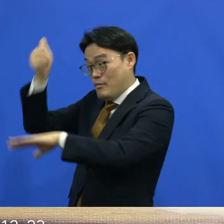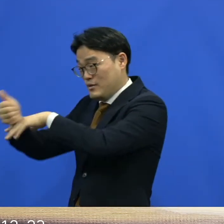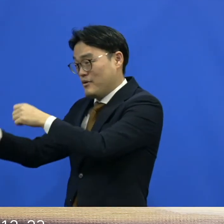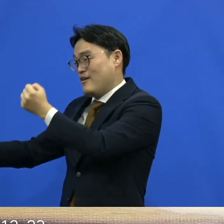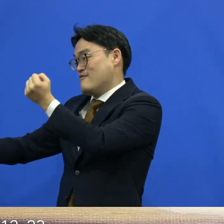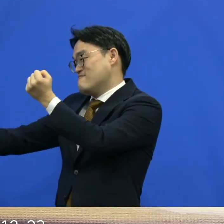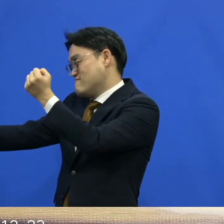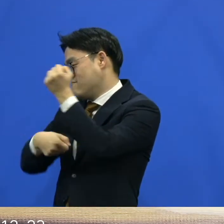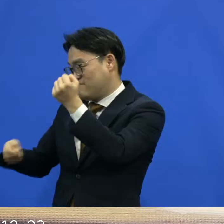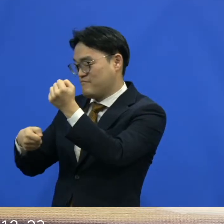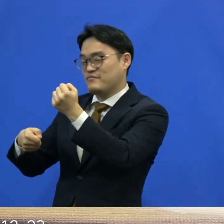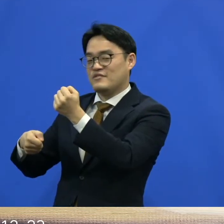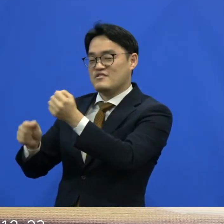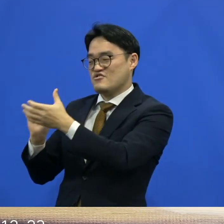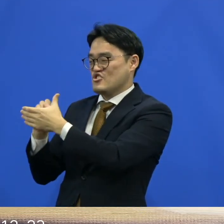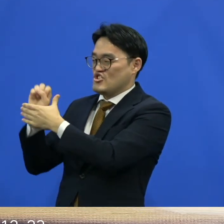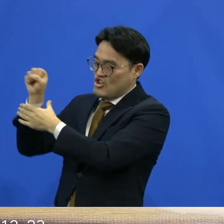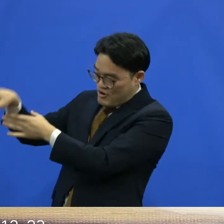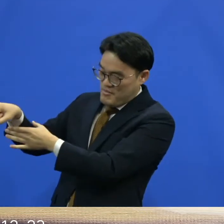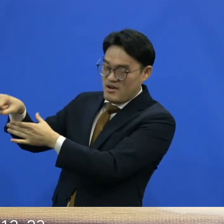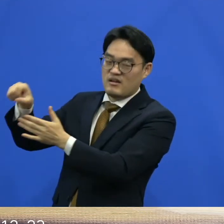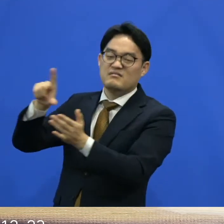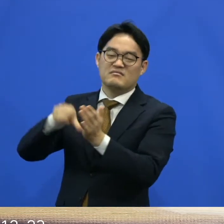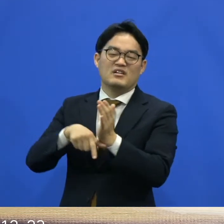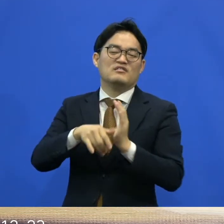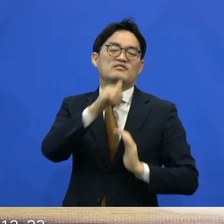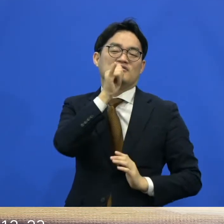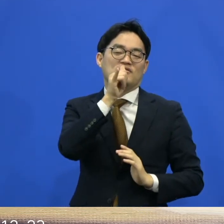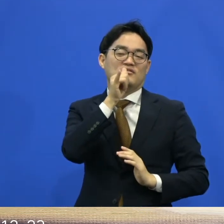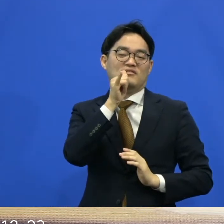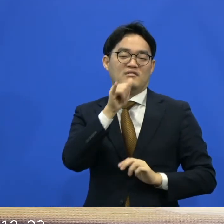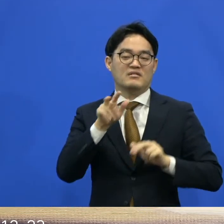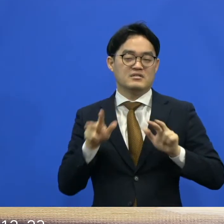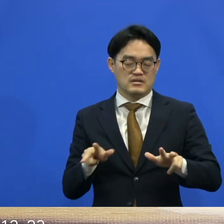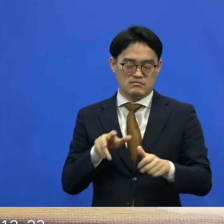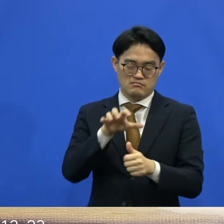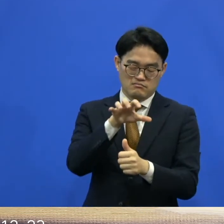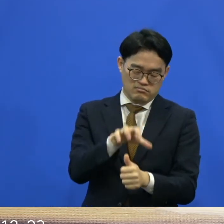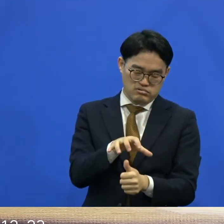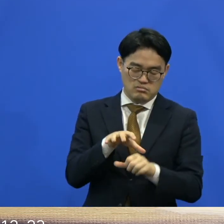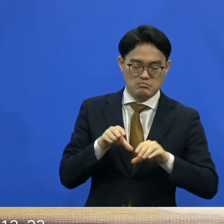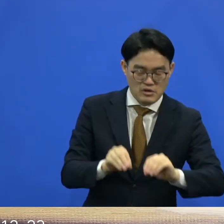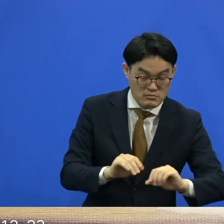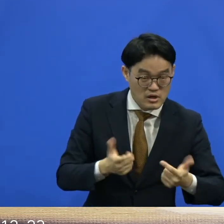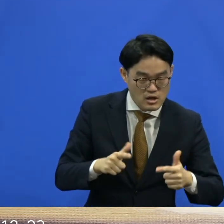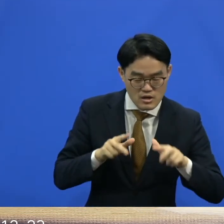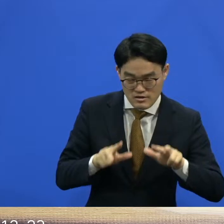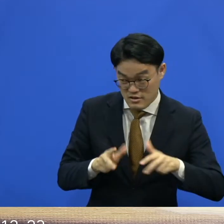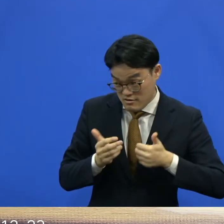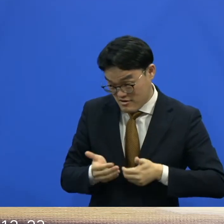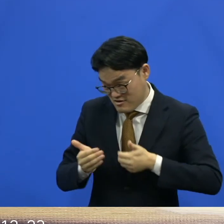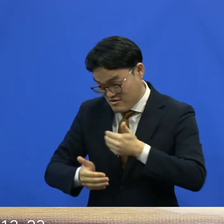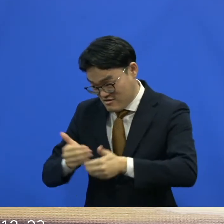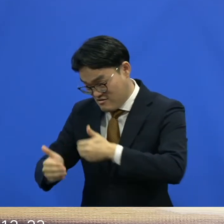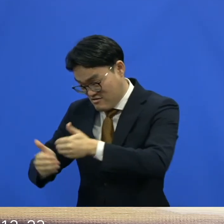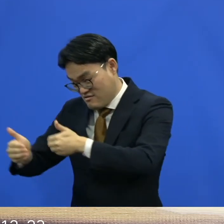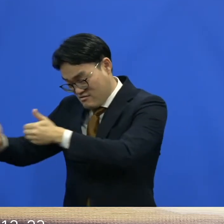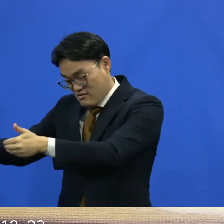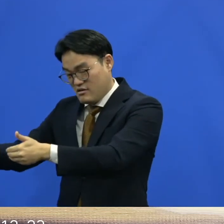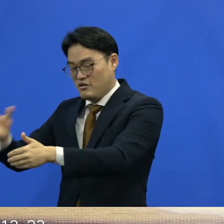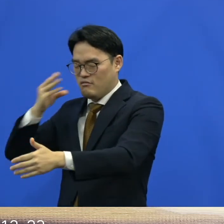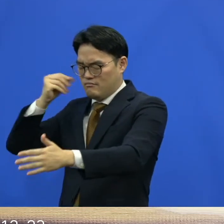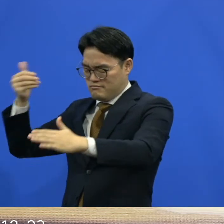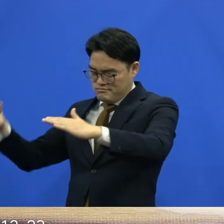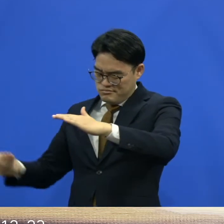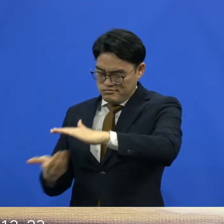요셉은 갇혀 있어요. 멈춘 시간 아닙니다. 그의 이야기는 진행 중입니다. 형통함 가운데 있습니다. 그래서 창세기 39장